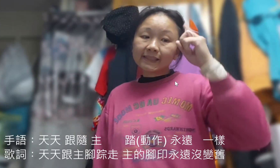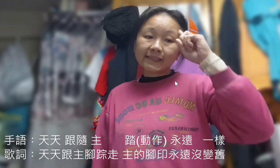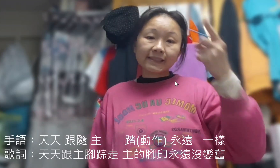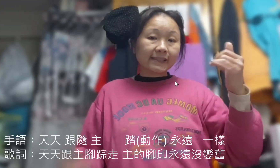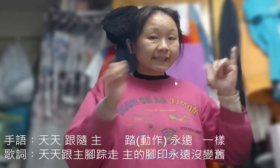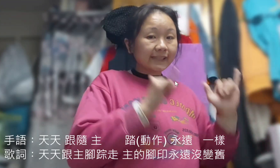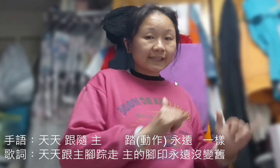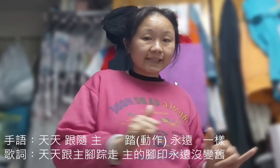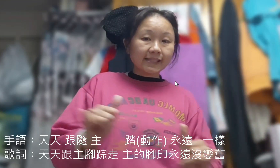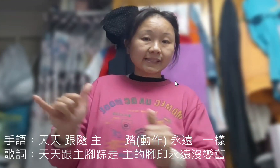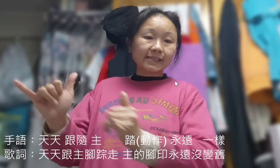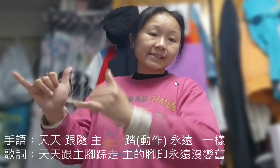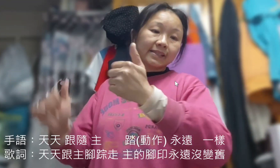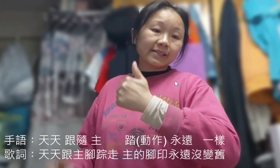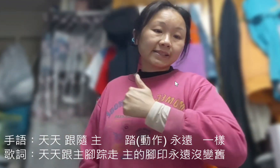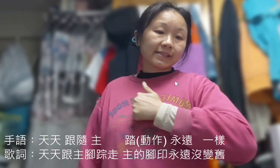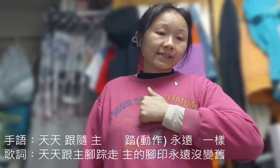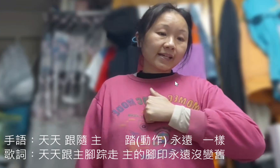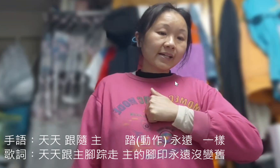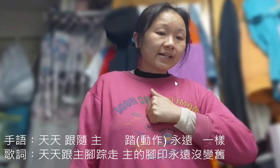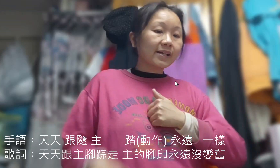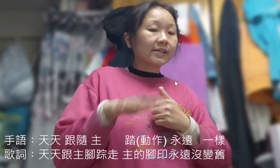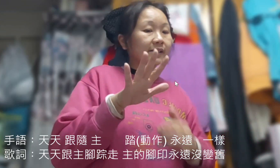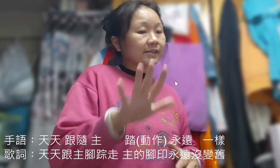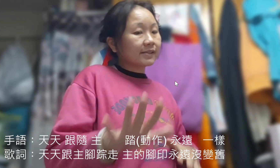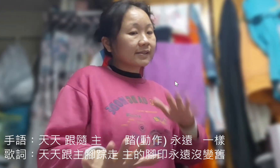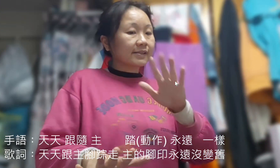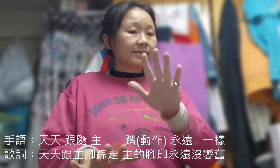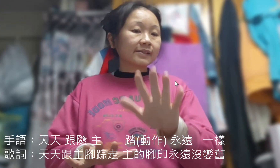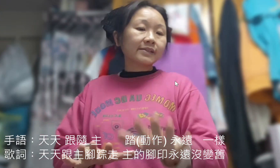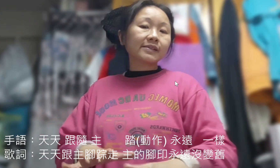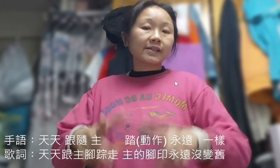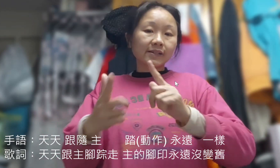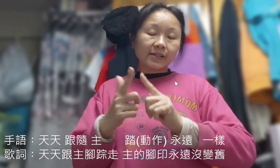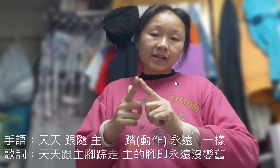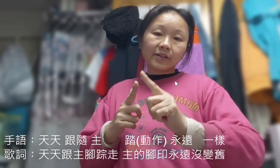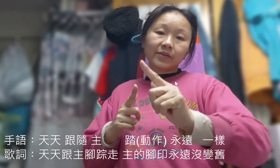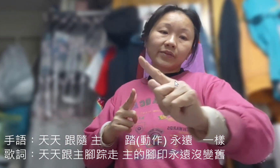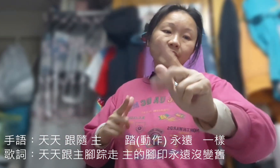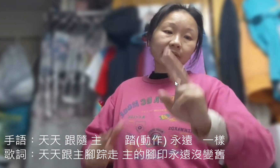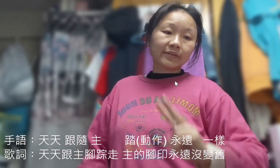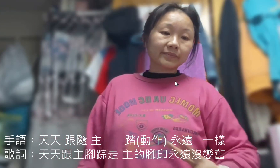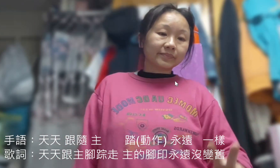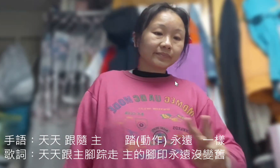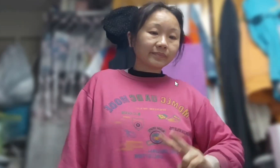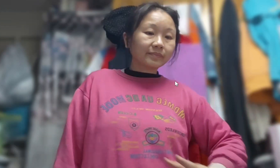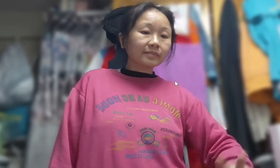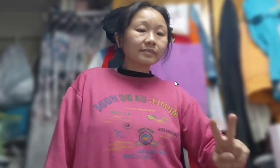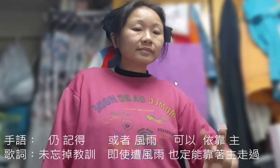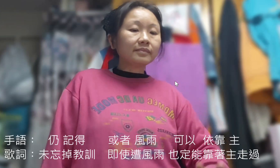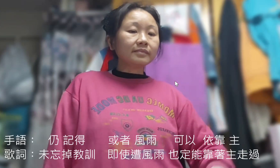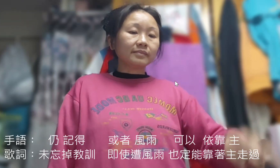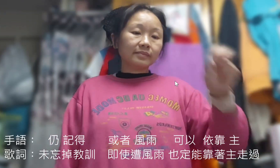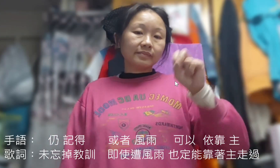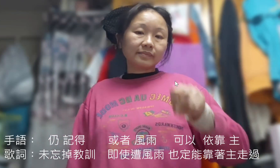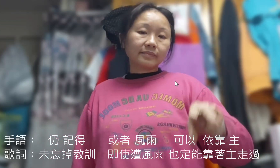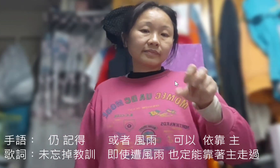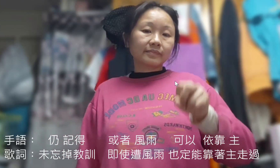天天跟住腳蹤走，主的腳印永遠沒變舊。未忘